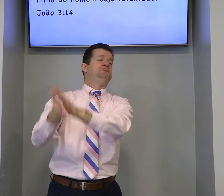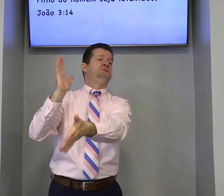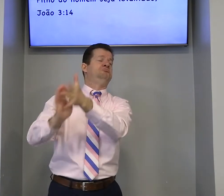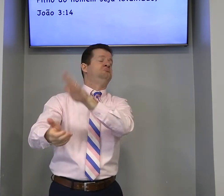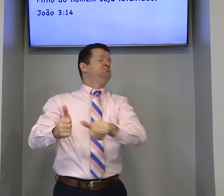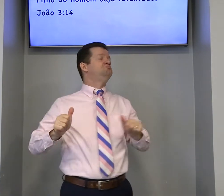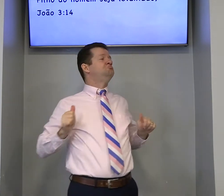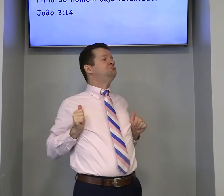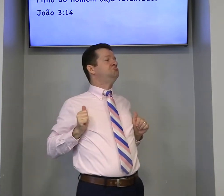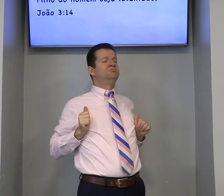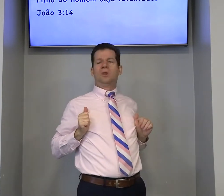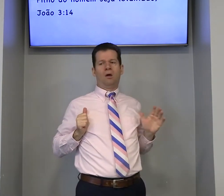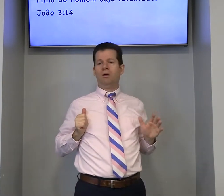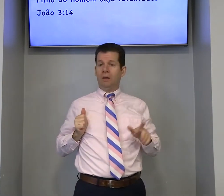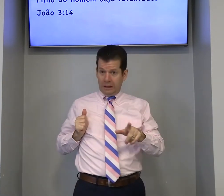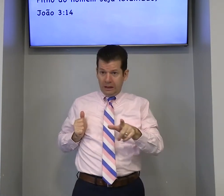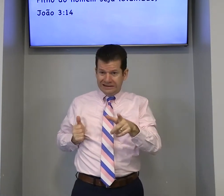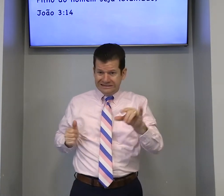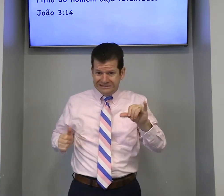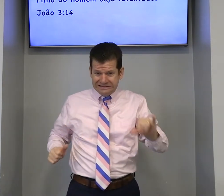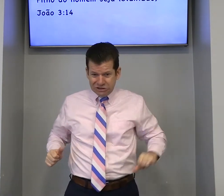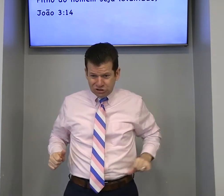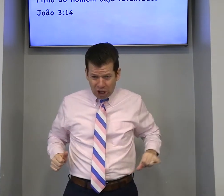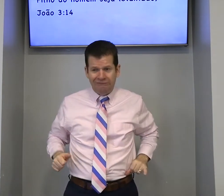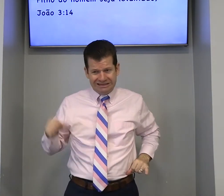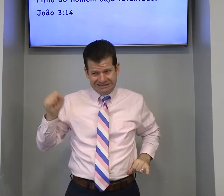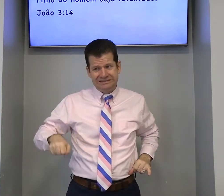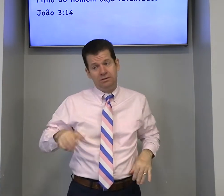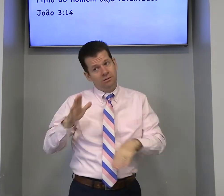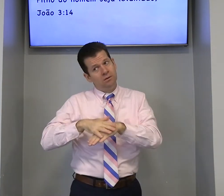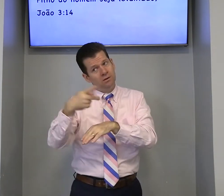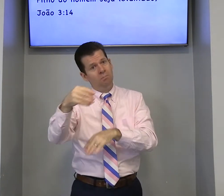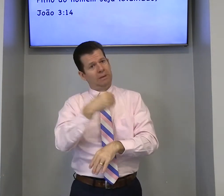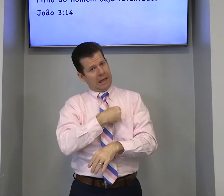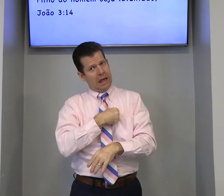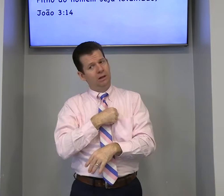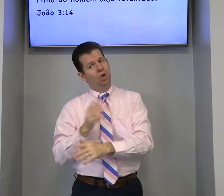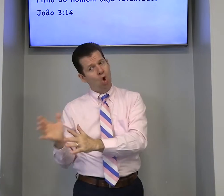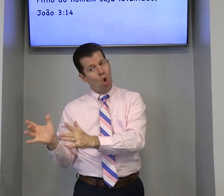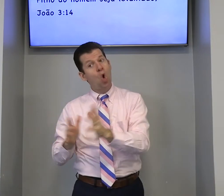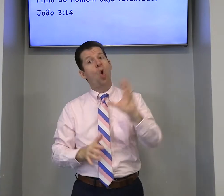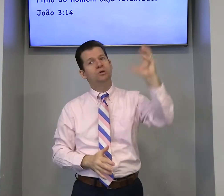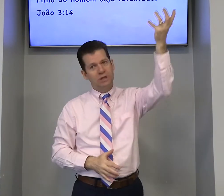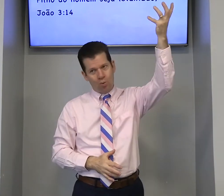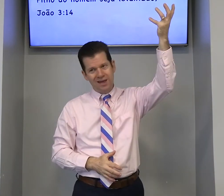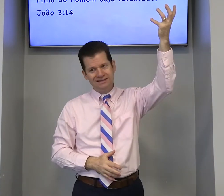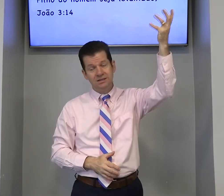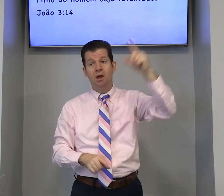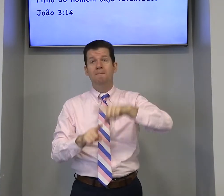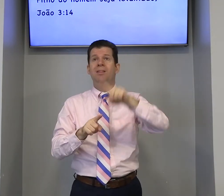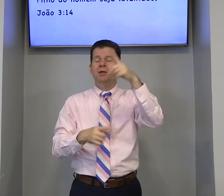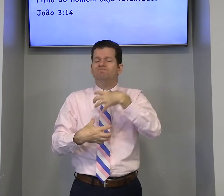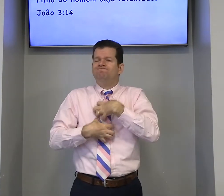você e falar: já fui. Você pecou, já fui. Vai sofrer por causa do seu pecado.